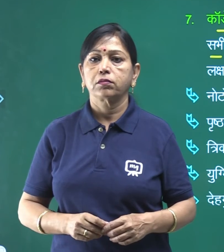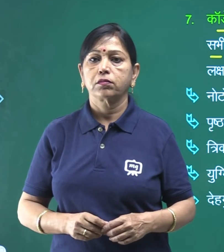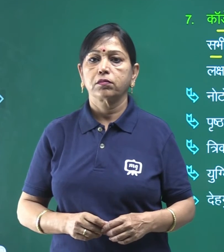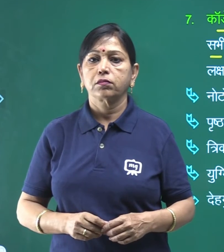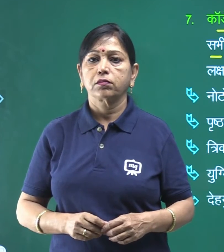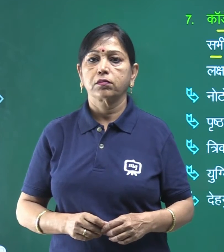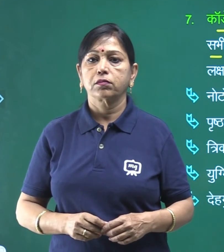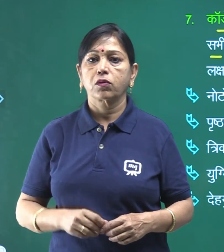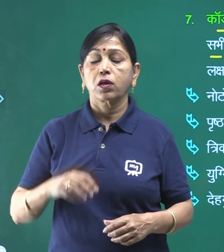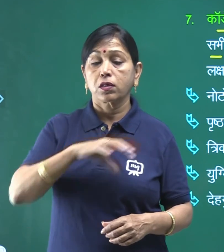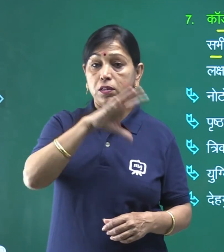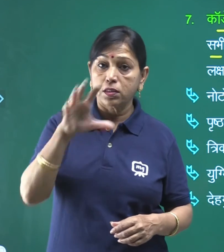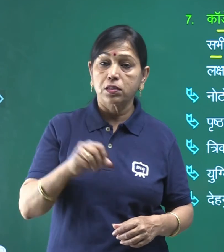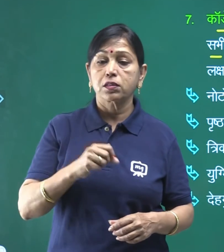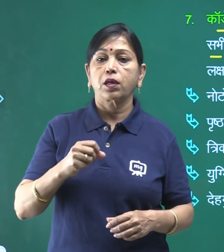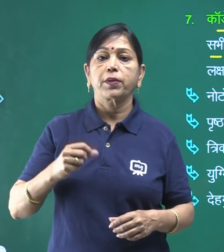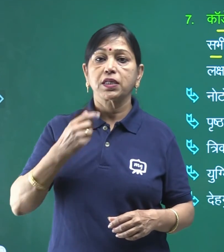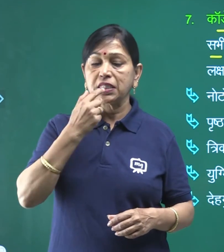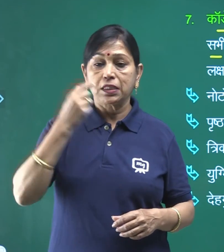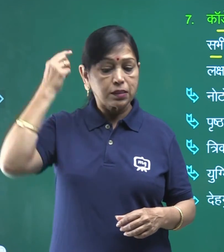सभी कशेरुकी जीवों में